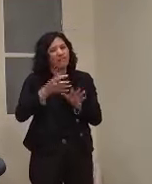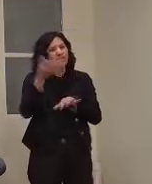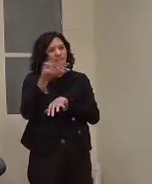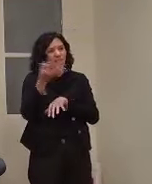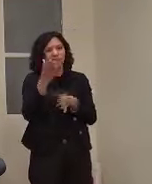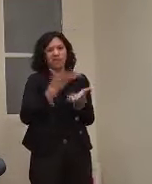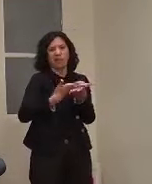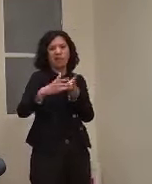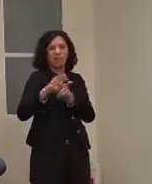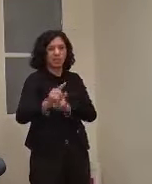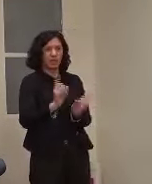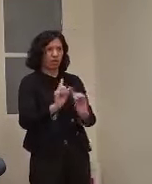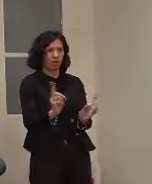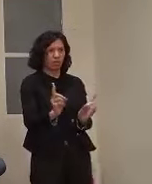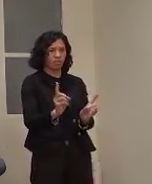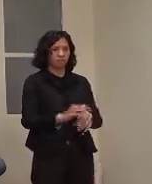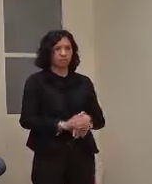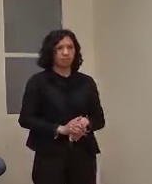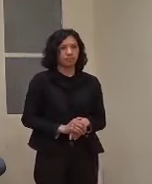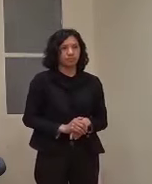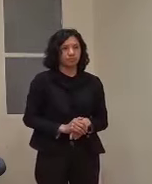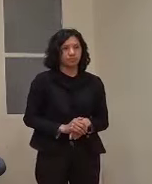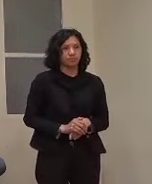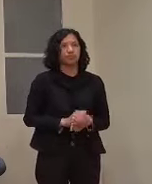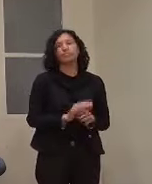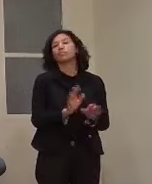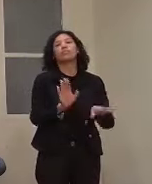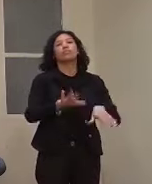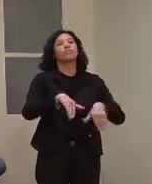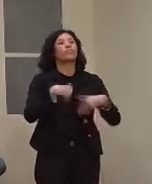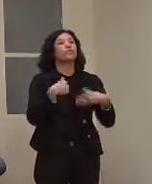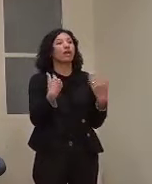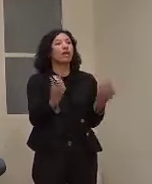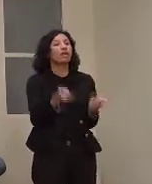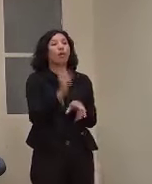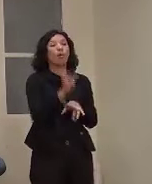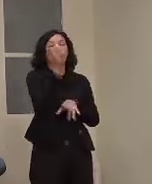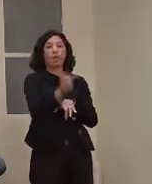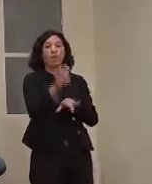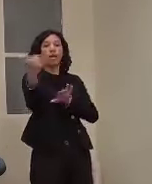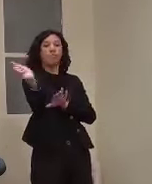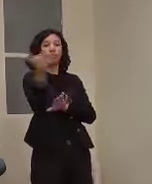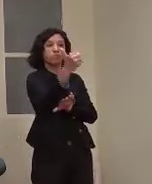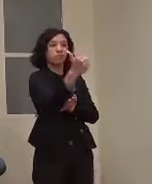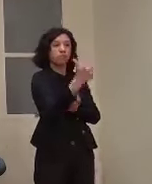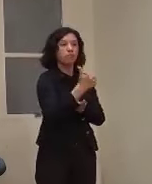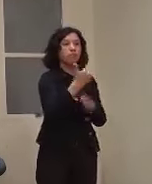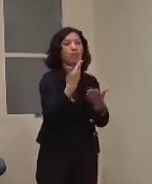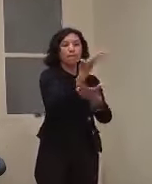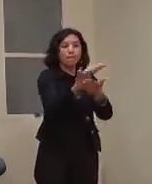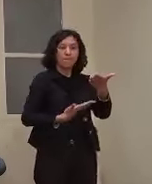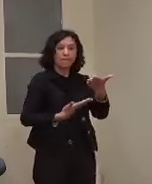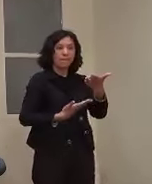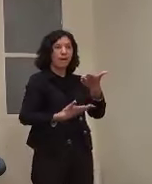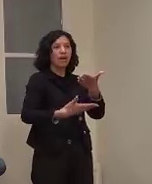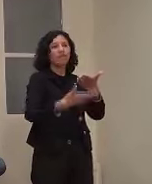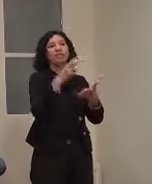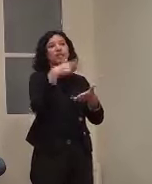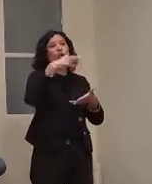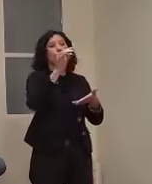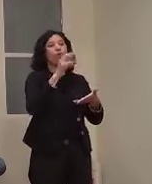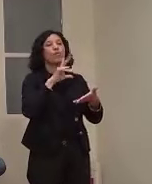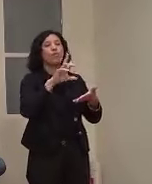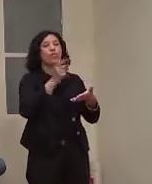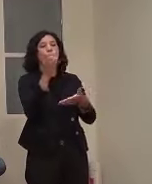diferenciar asimismo cuando algún ciudadano se acerca para presentar alguna carta alguna nota